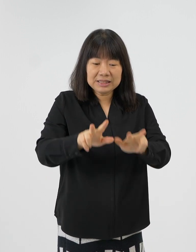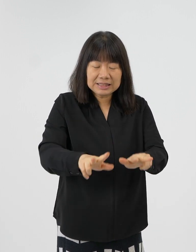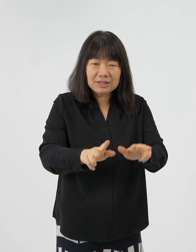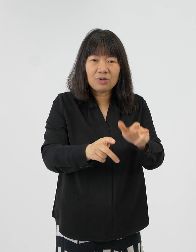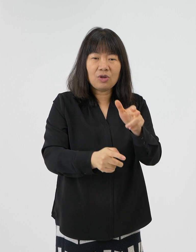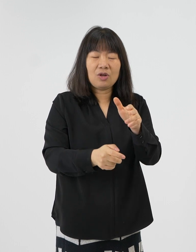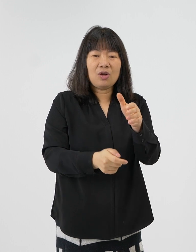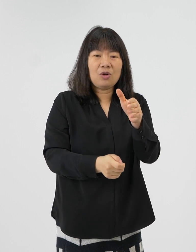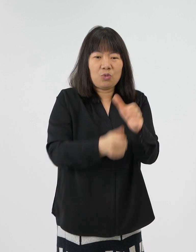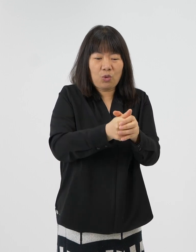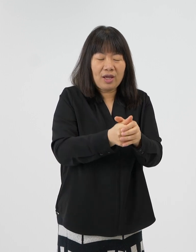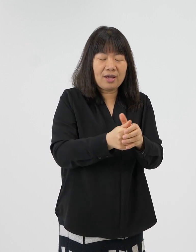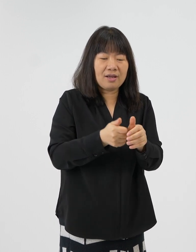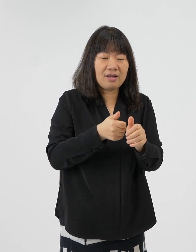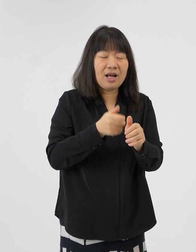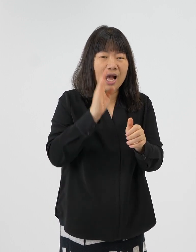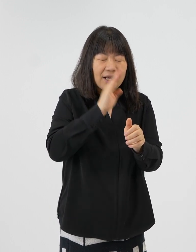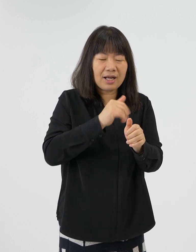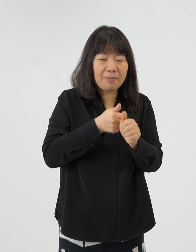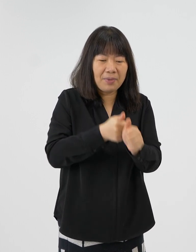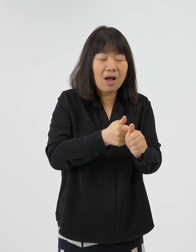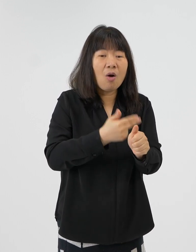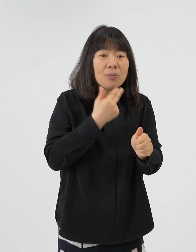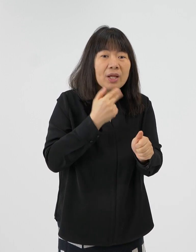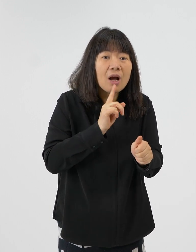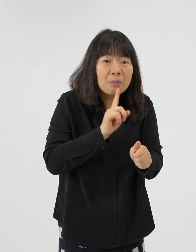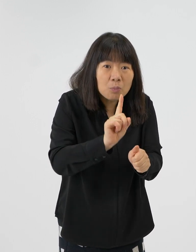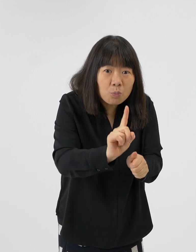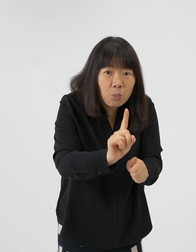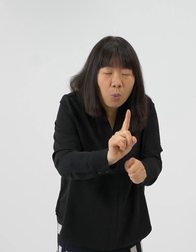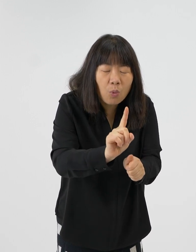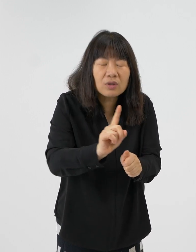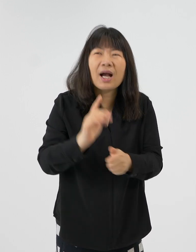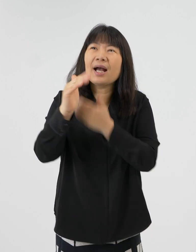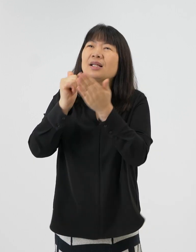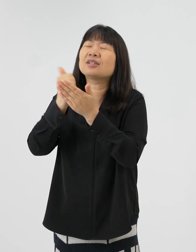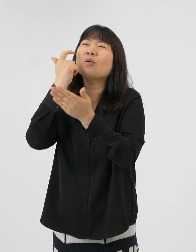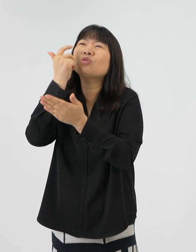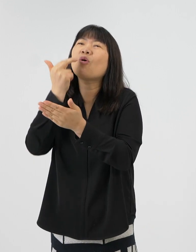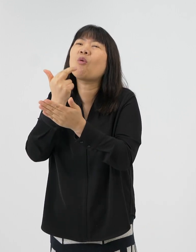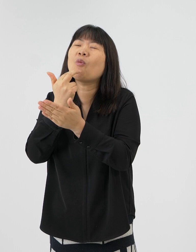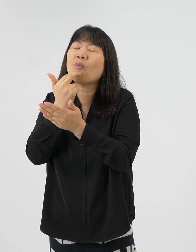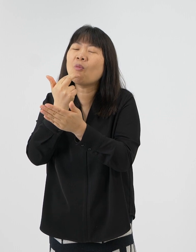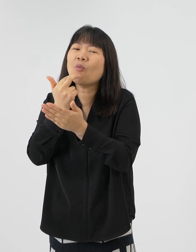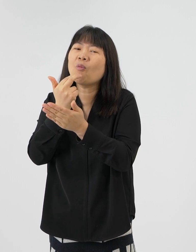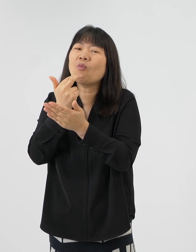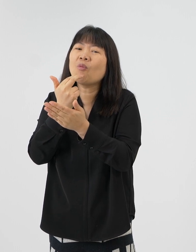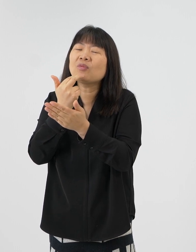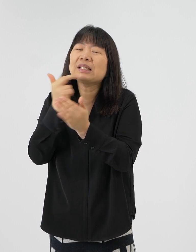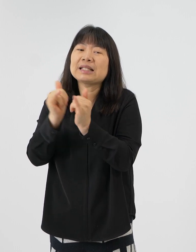성경을 다시 보십시다. 악인들의 꾀를 따르지 않는다. 이 따른다라는 말은